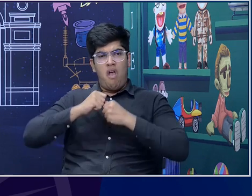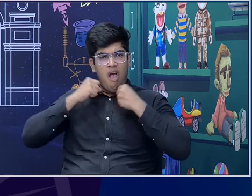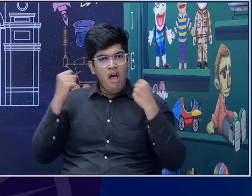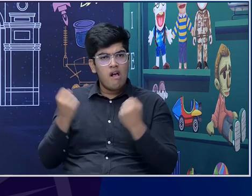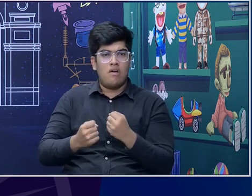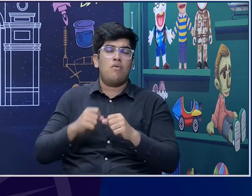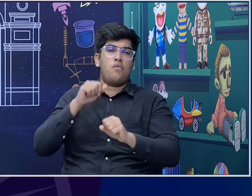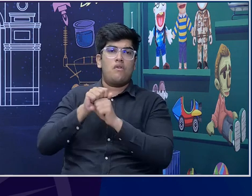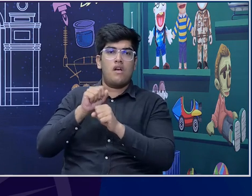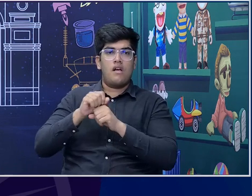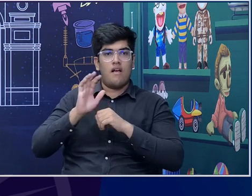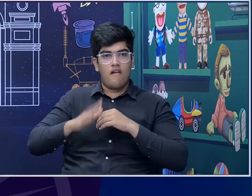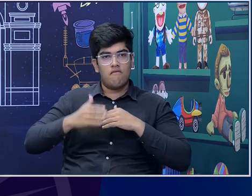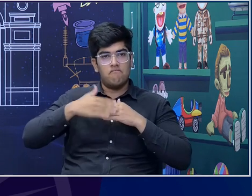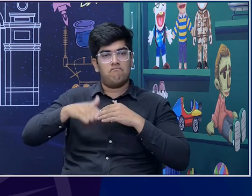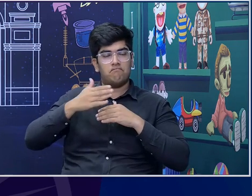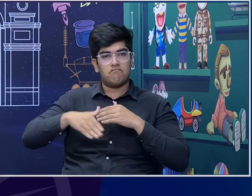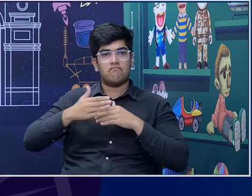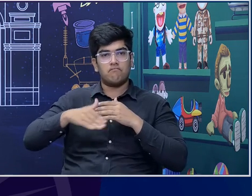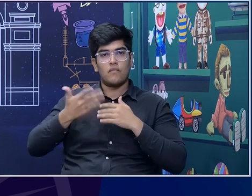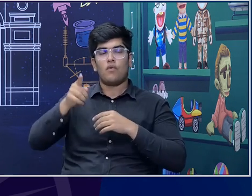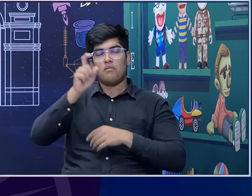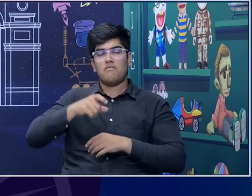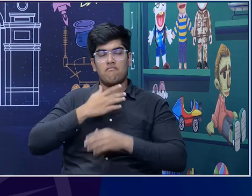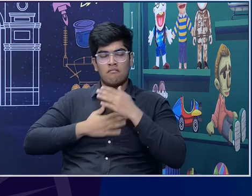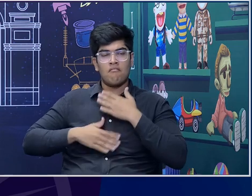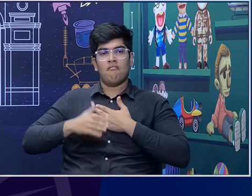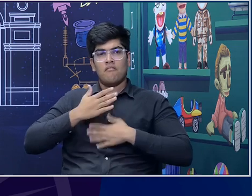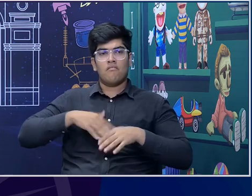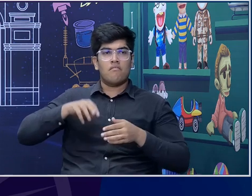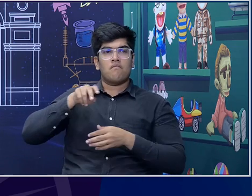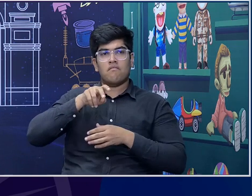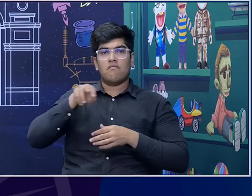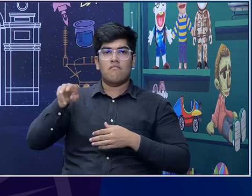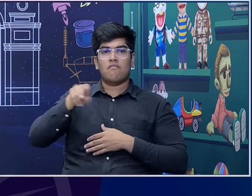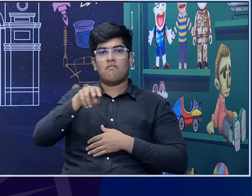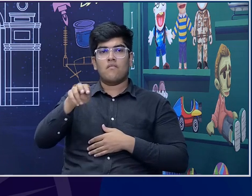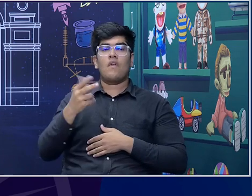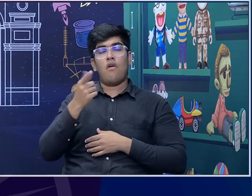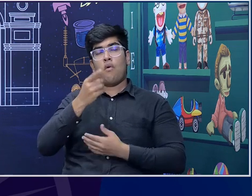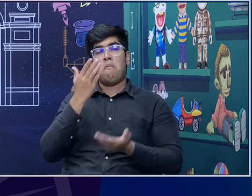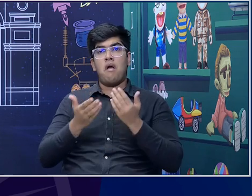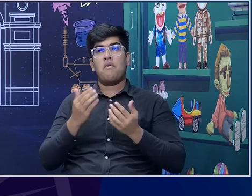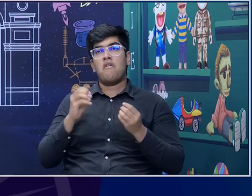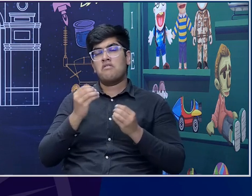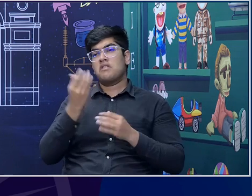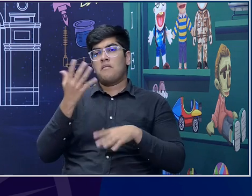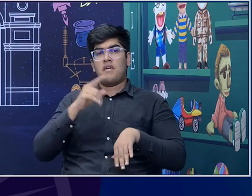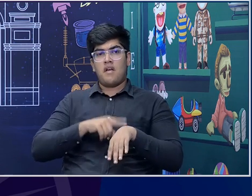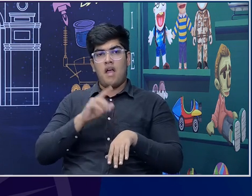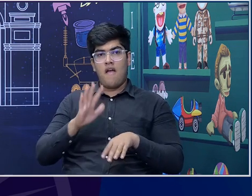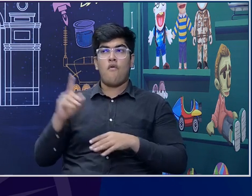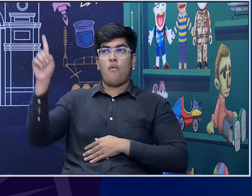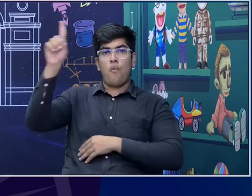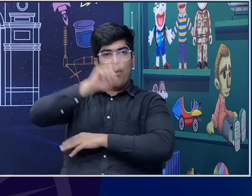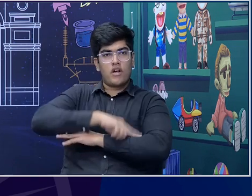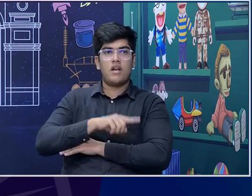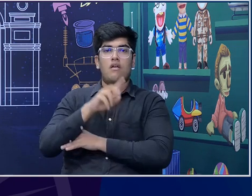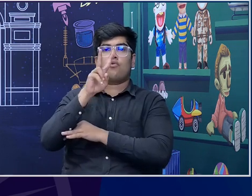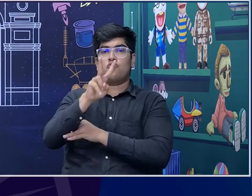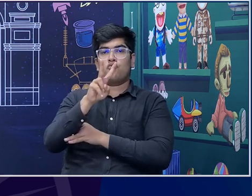स्याइम बंचनि थे नहों तो यह जवारों कितने और जाए से new community दर चलना होता